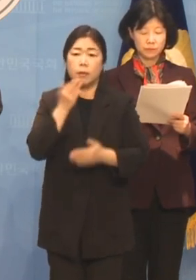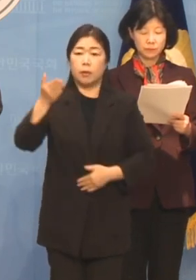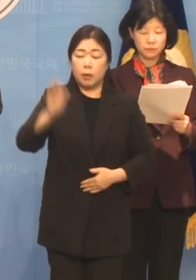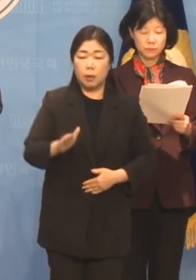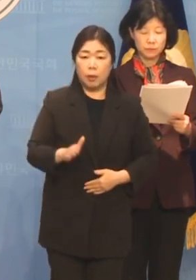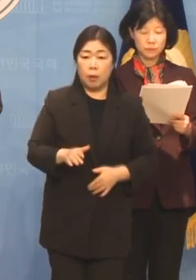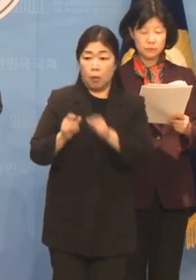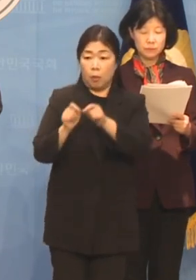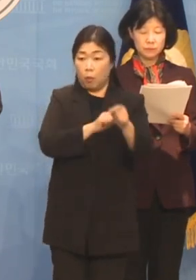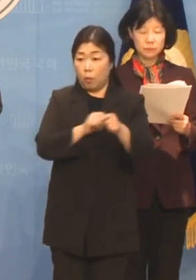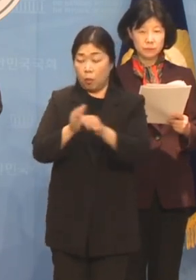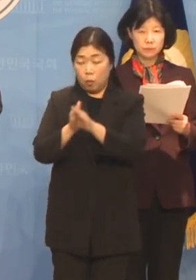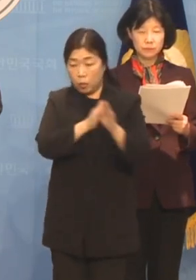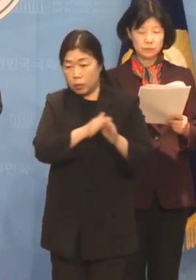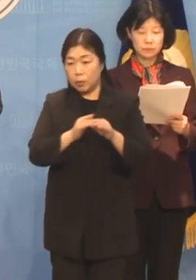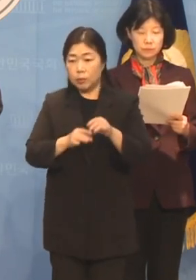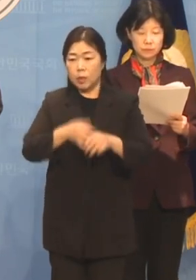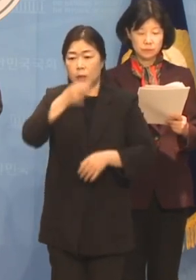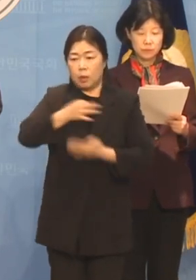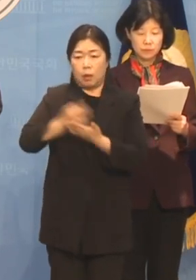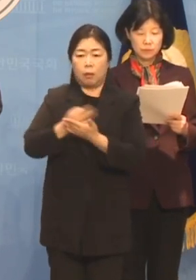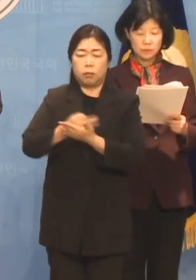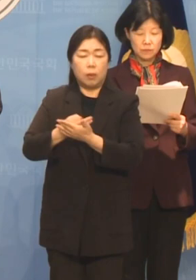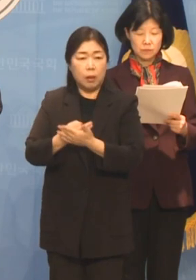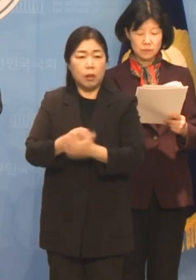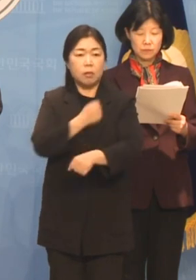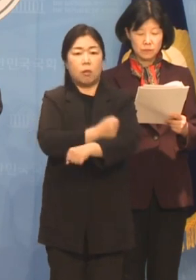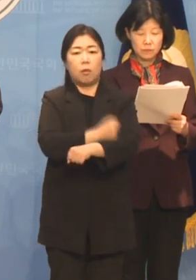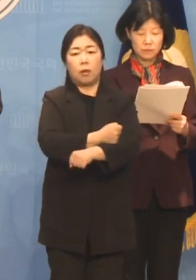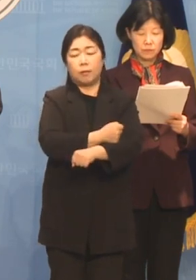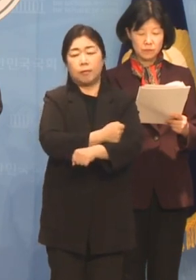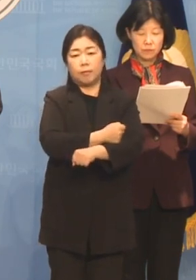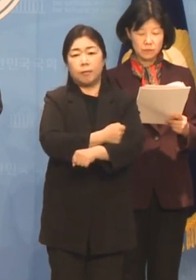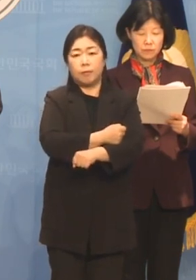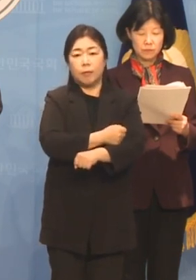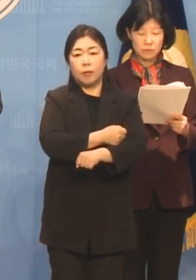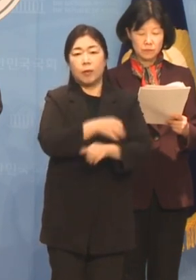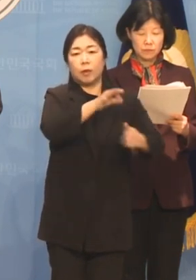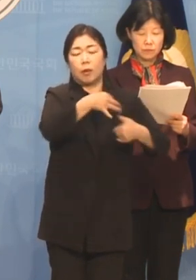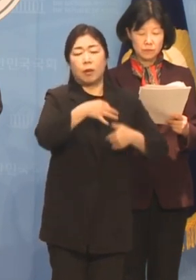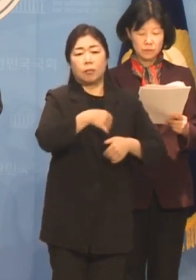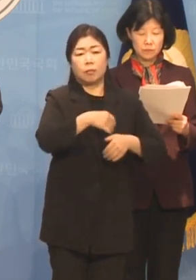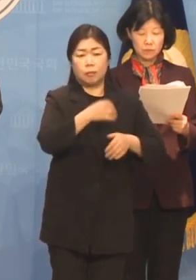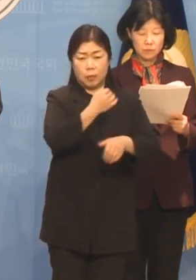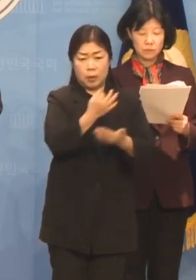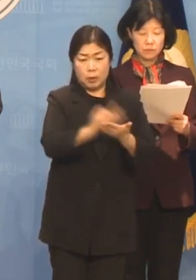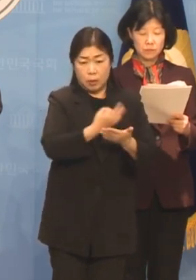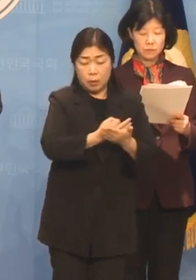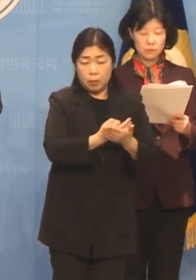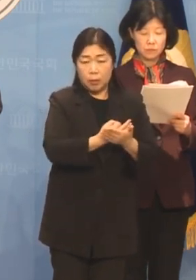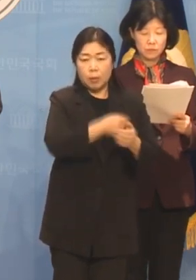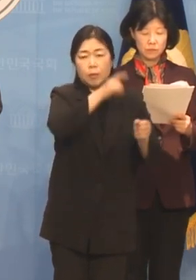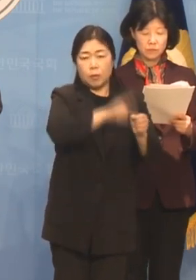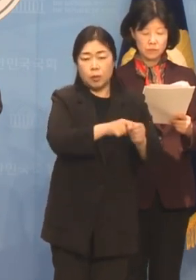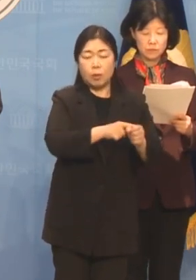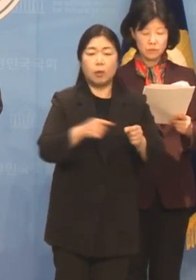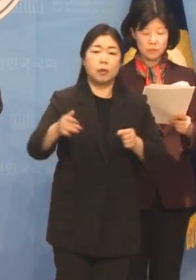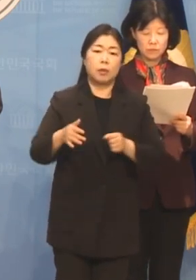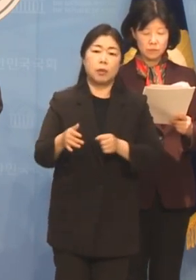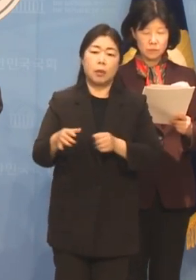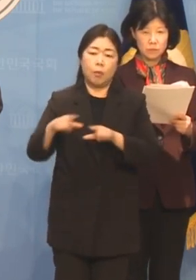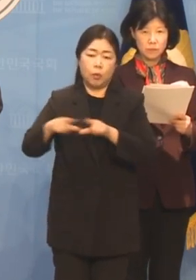쳐서 막대한 이자 수익을 통해 성과급 잔치라는 은행의 수익만 더 극대화하는 도구로 삼았던 것입니다.